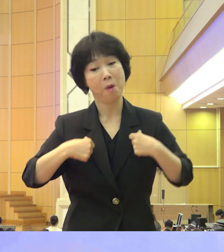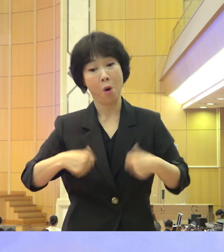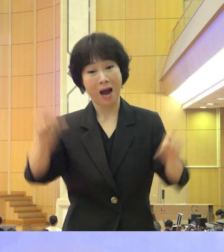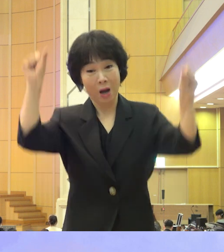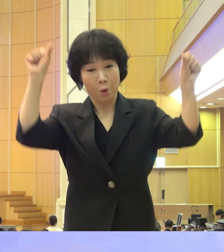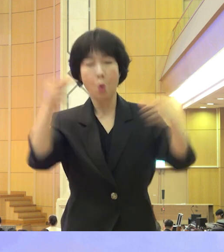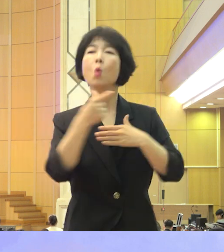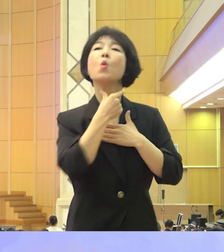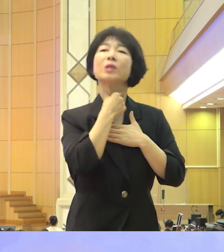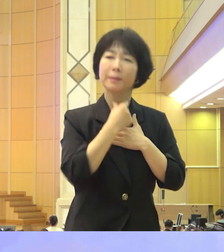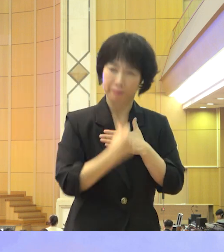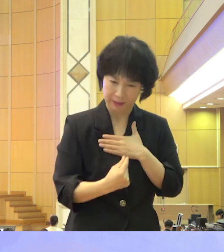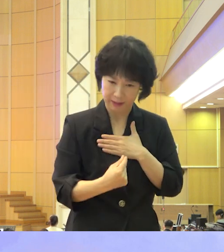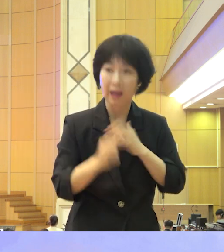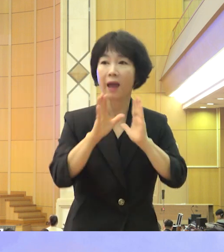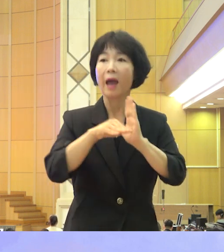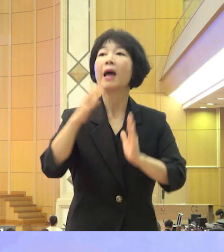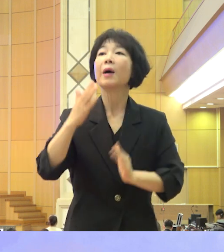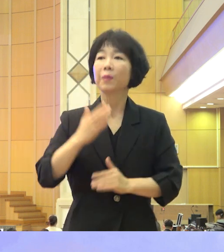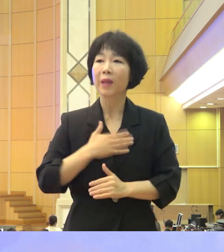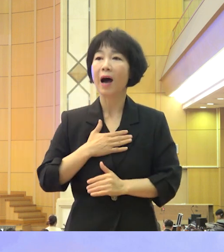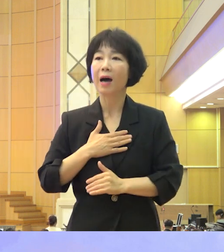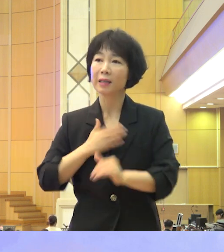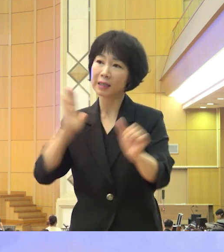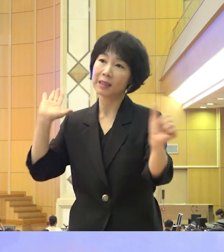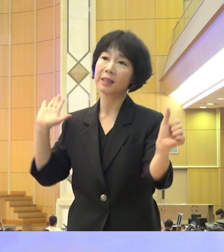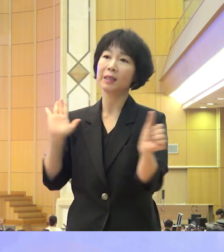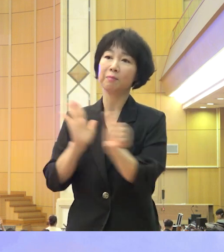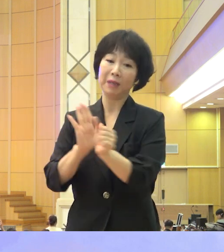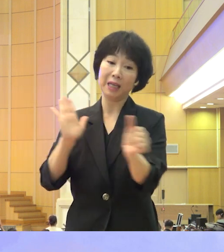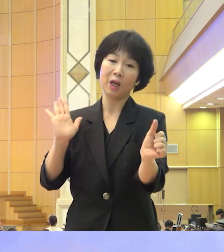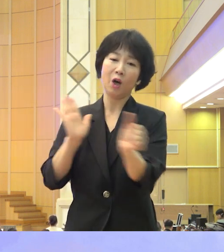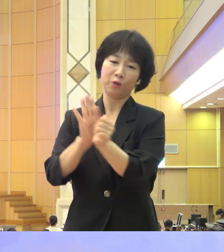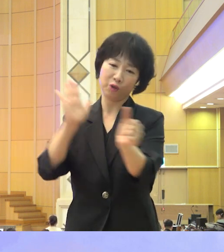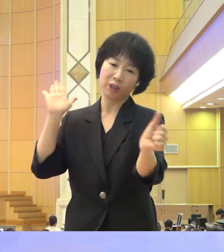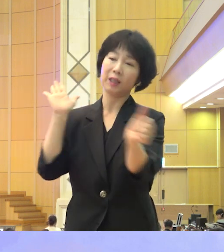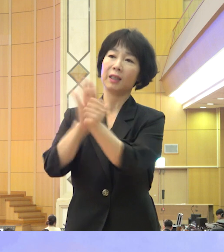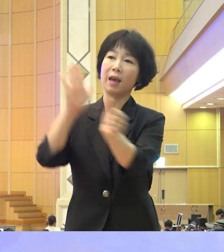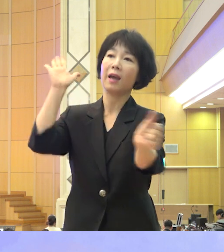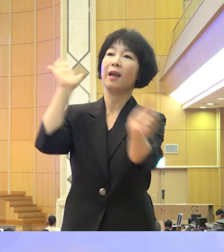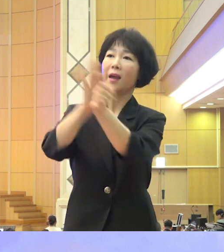매일처럼 주저앉고 싶을 때 나를